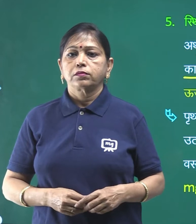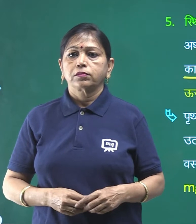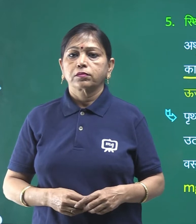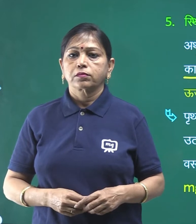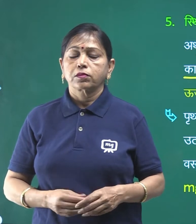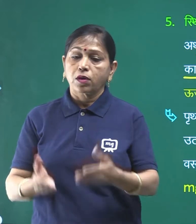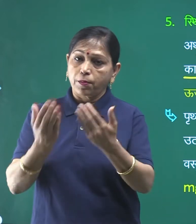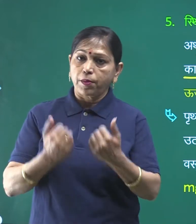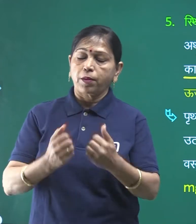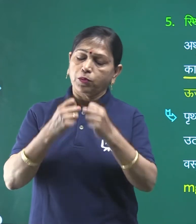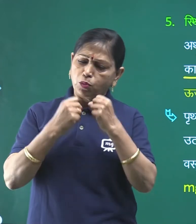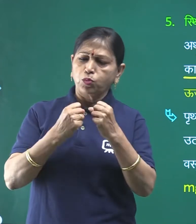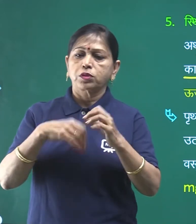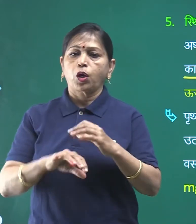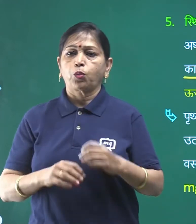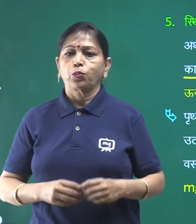प्राप्त ऊर्जा को